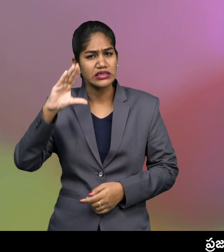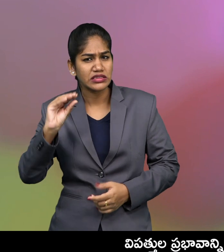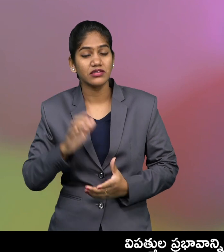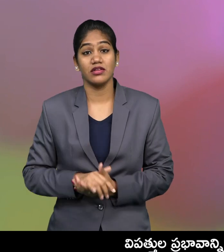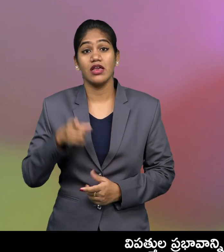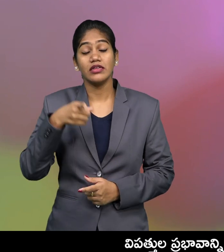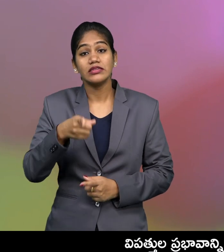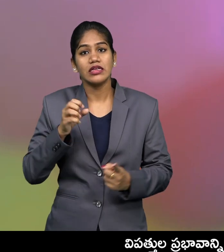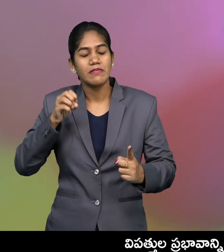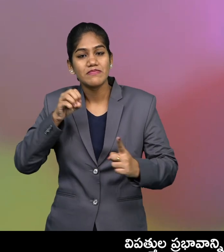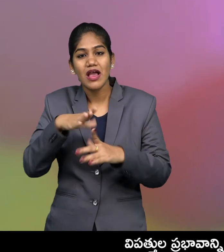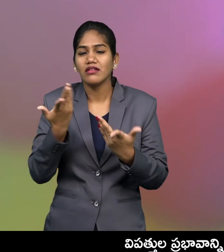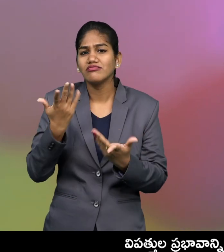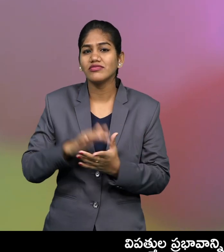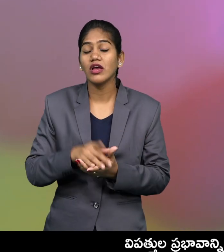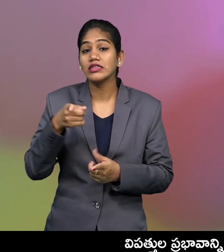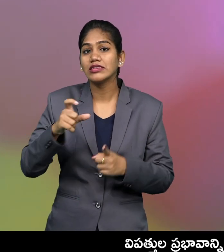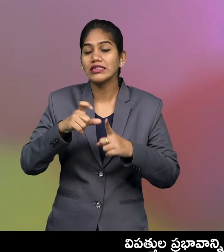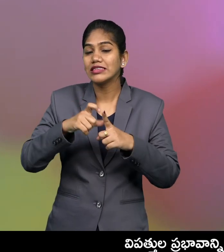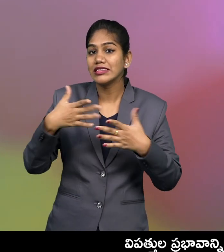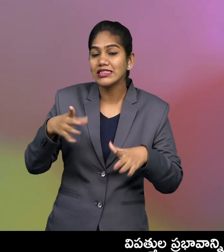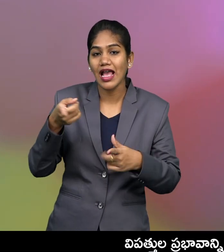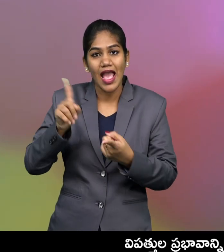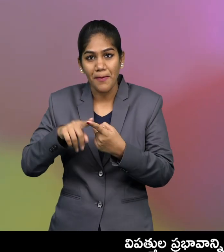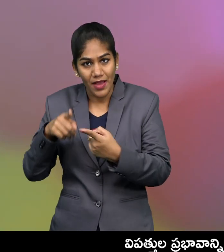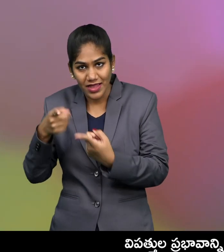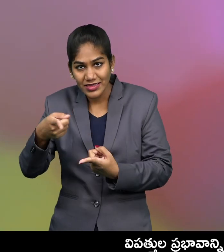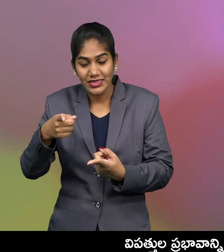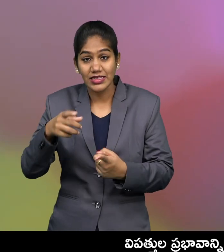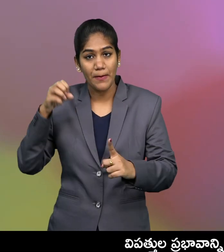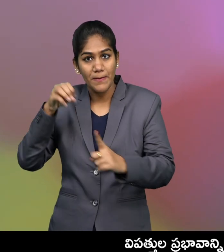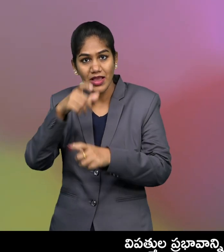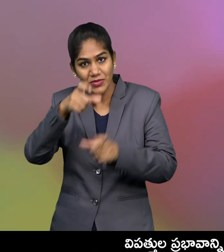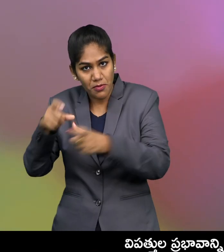విపత్తుల ప్రభావాన్ని తగ్గించడం విపత్తు నిర్వహణ యొక్క ప్రధాన లక్ష్యం.